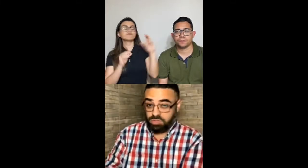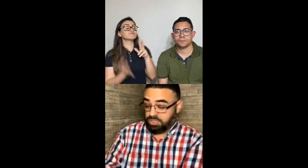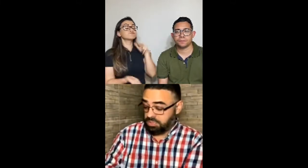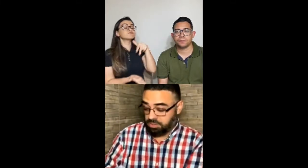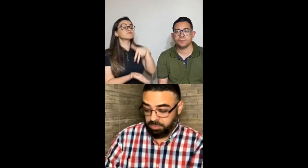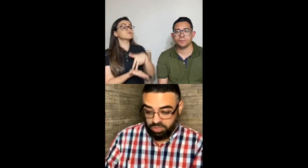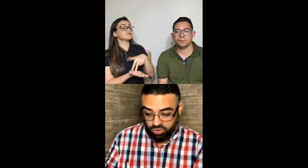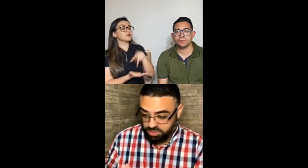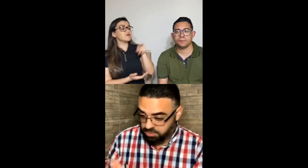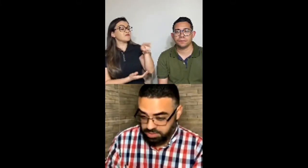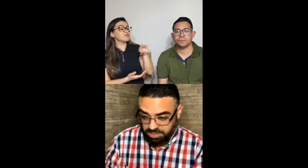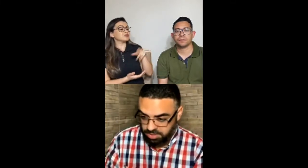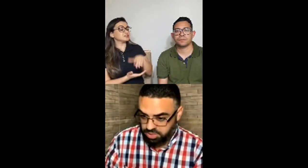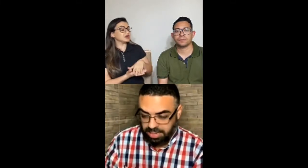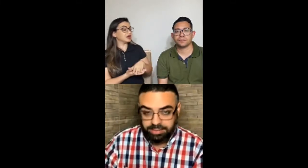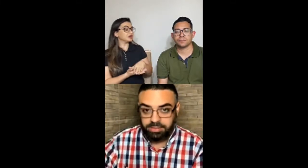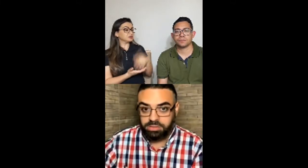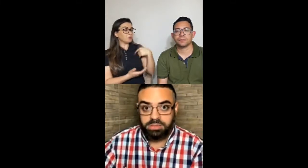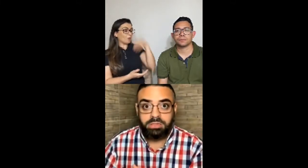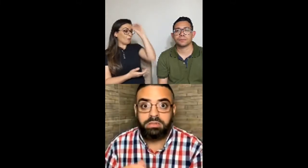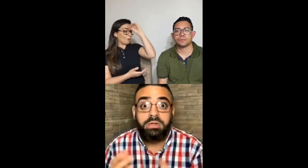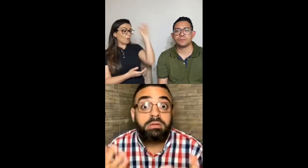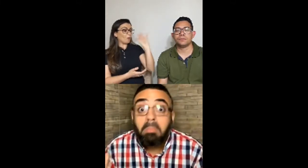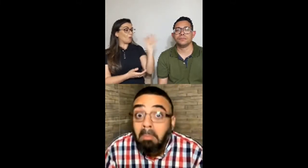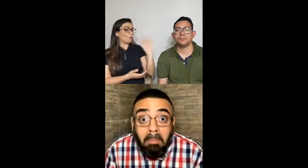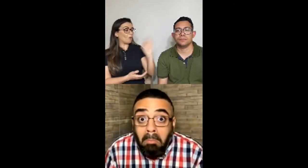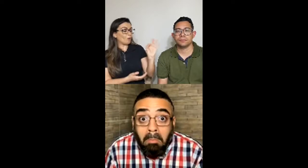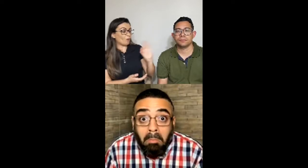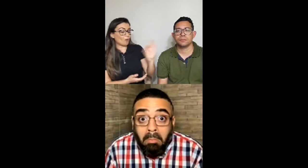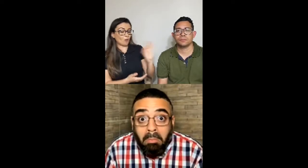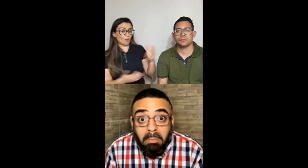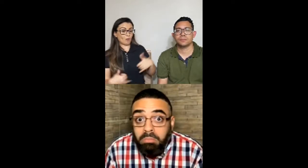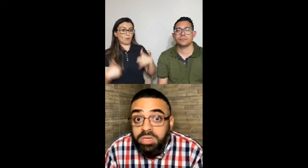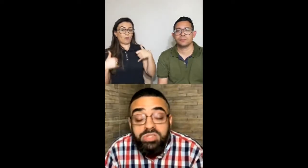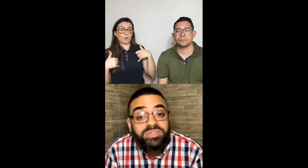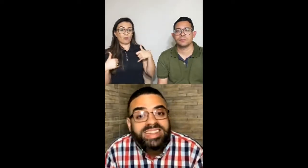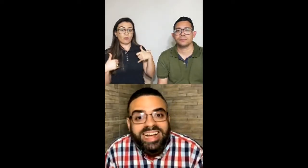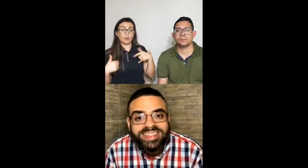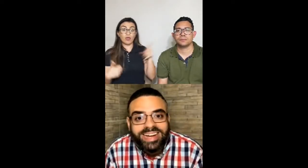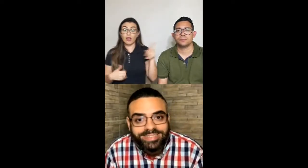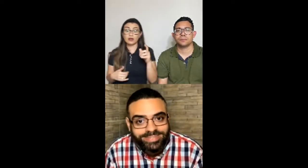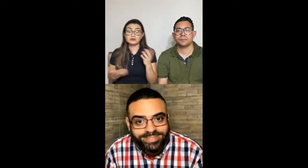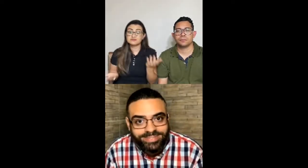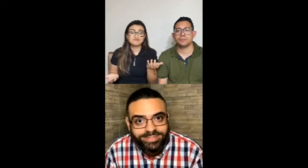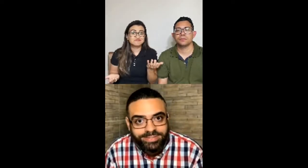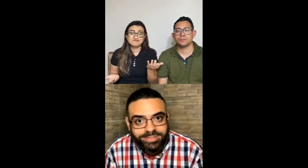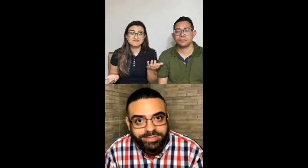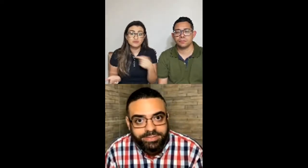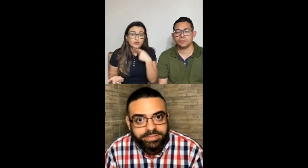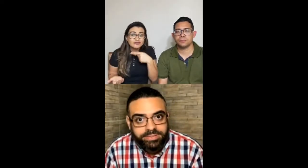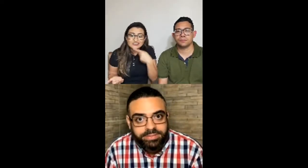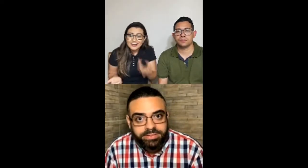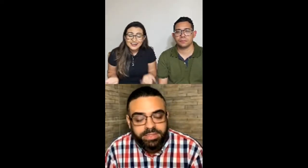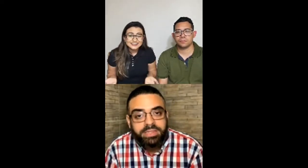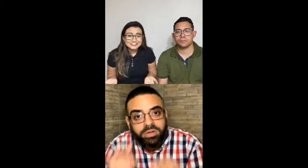Imagina se eu chegasse como ocidental, querendo assim, olha só, vocês são pessoas que não sabem de nada, não sei o